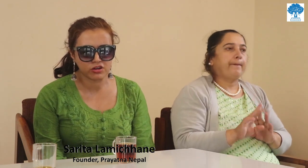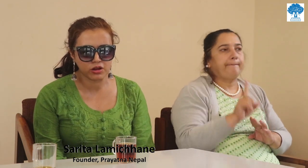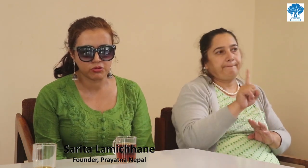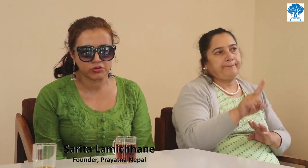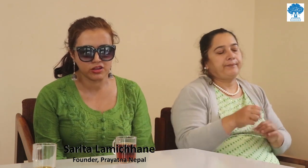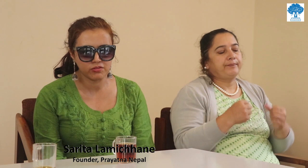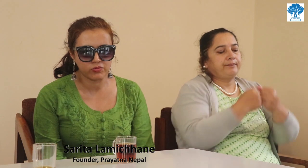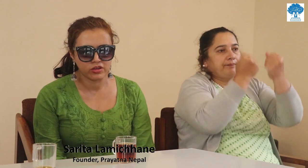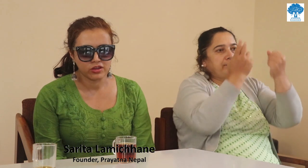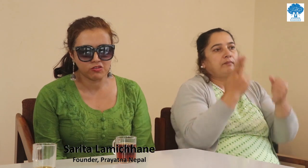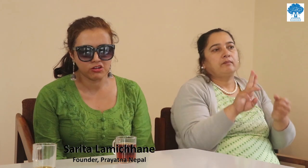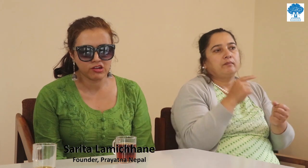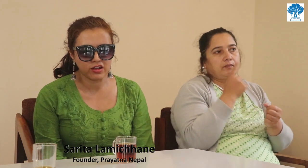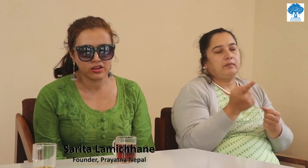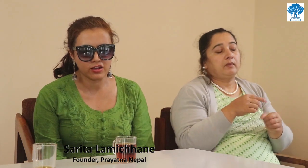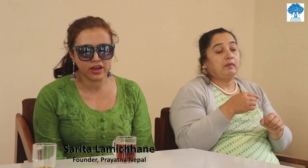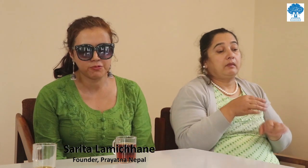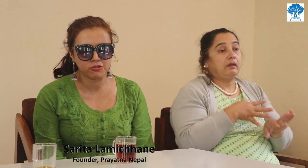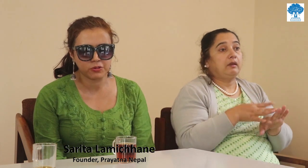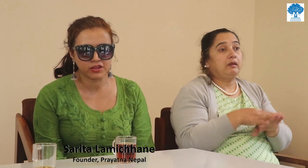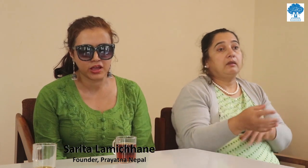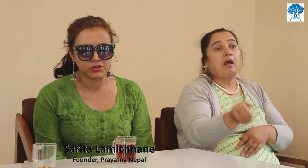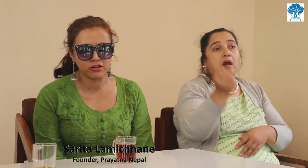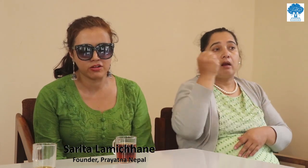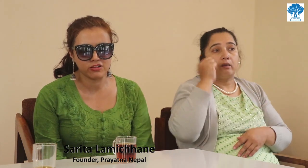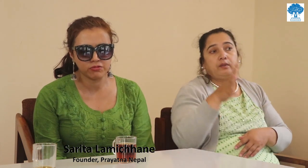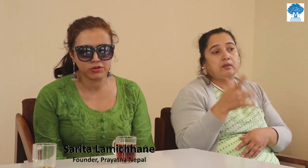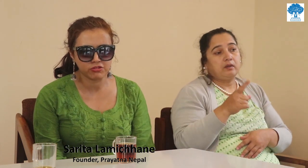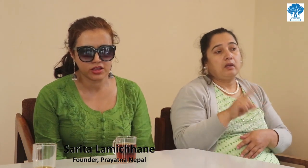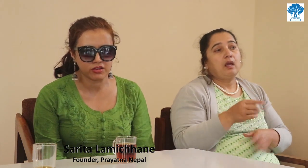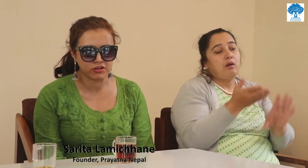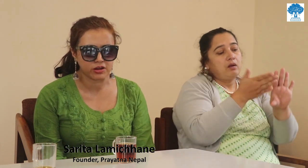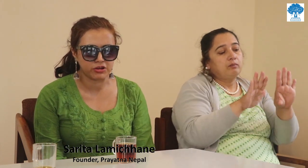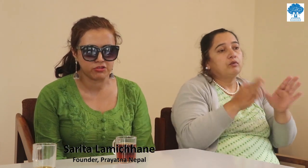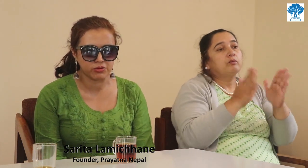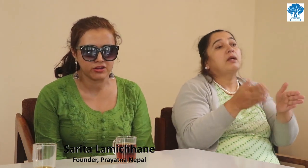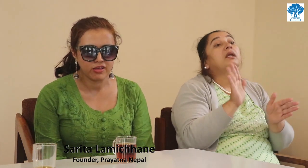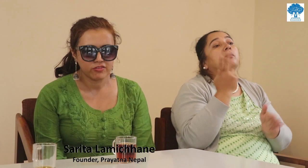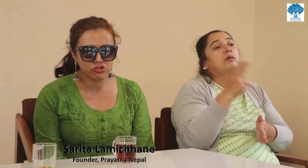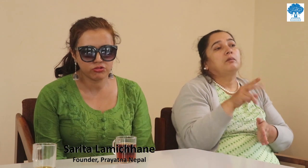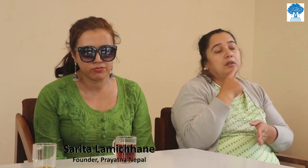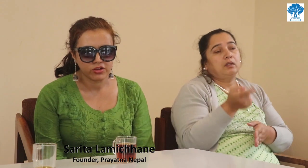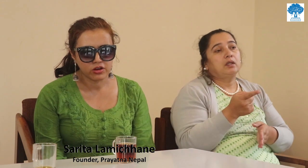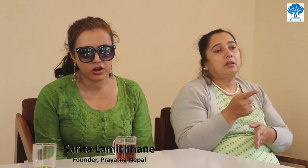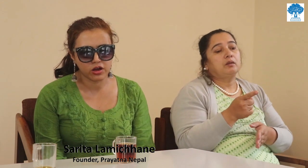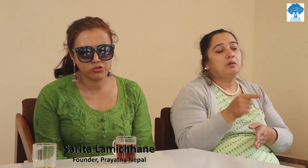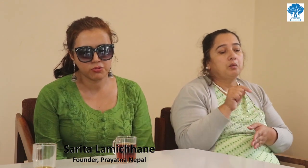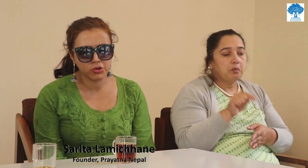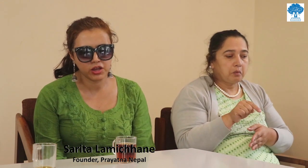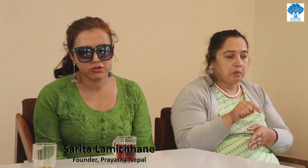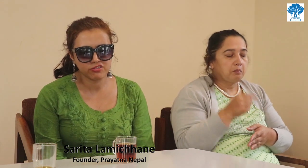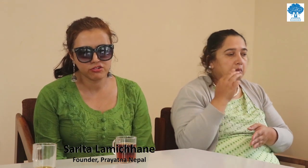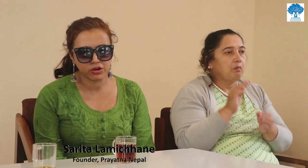के घटना भयो भने धेरै टाढा होइन काठमाडौँ उपत्यकाभित्र ललितपुरमा एउटा के घटना भइदियो भने त्यो